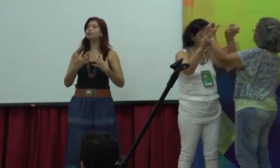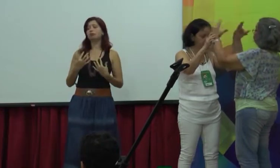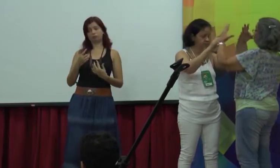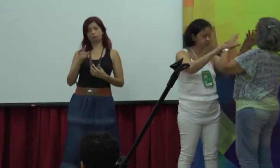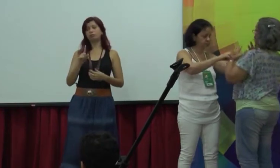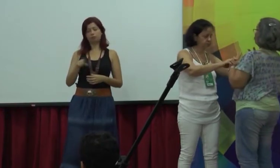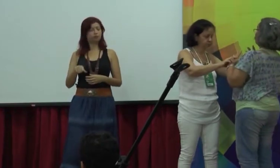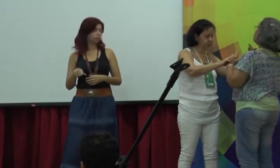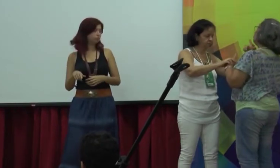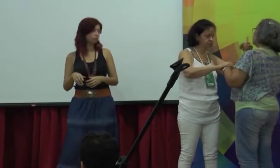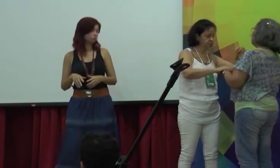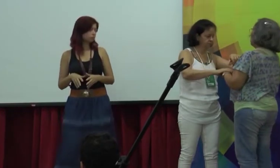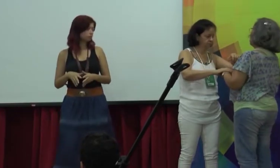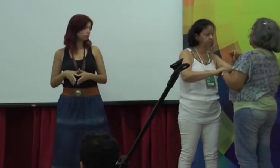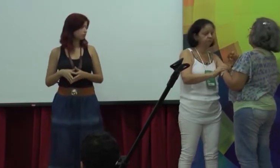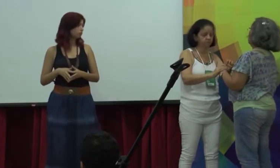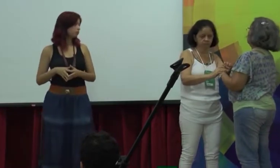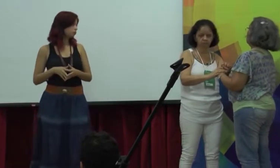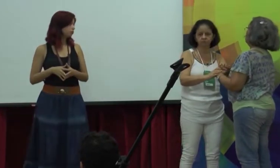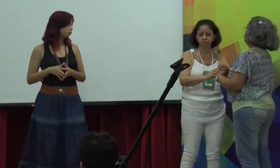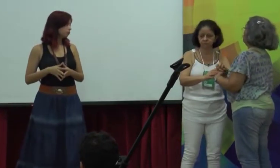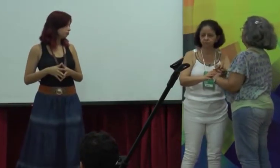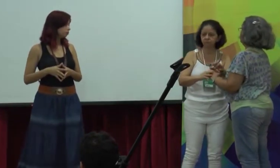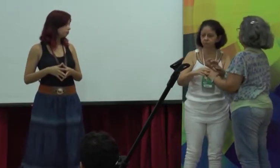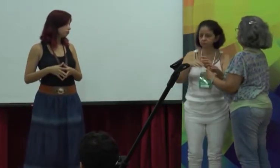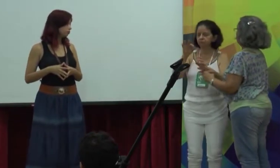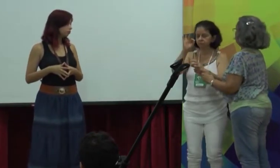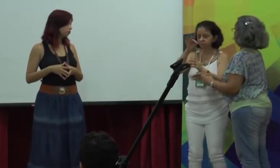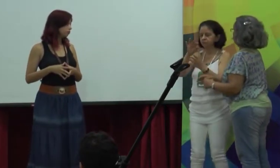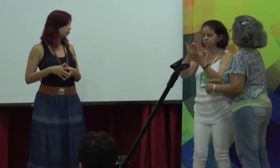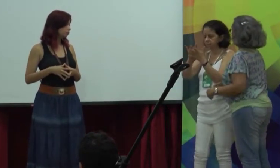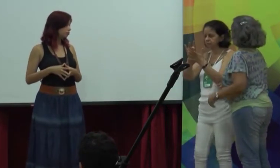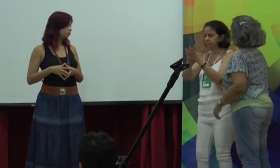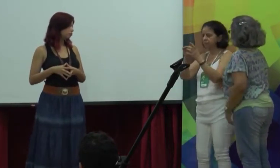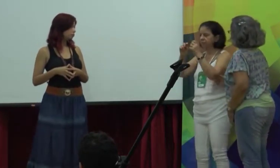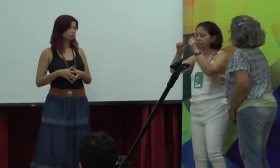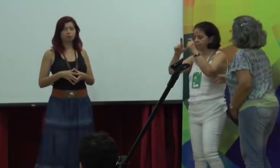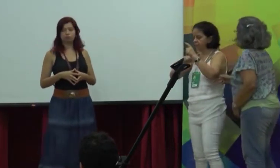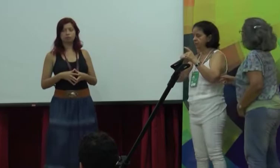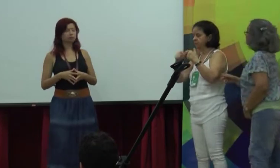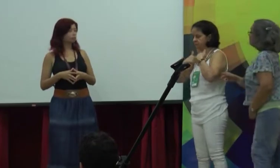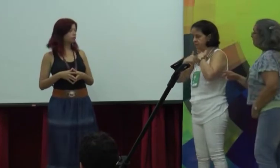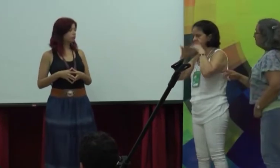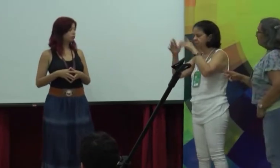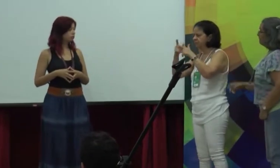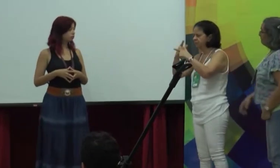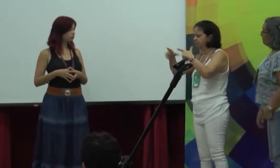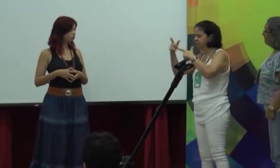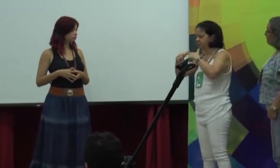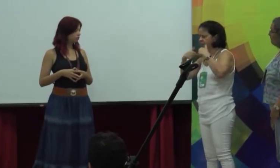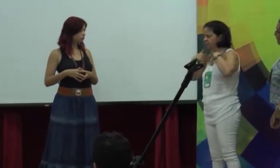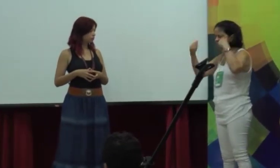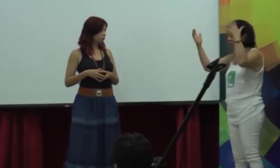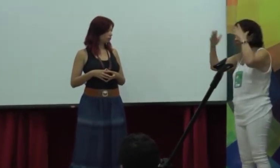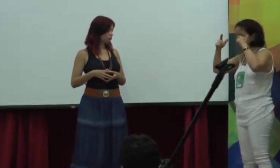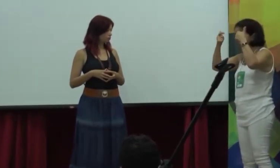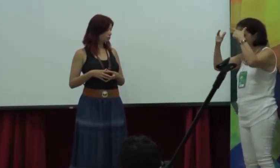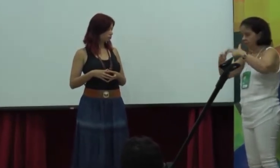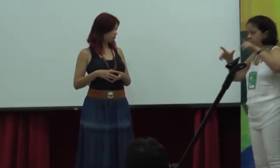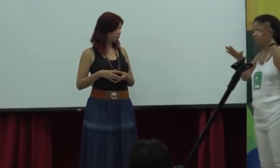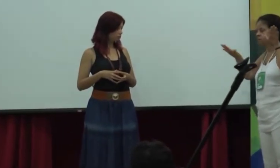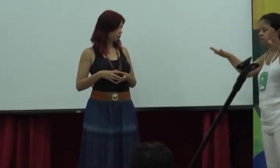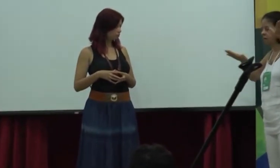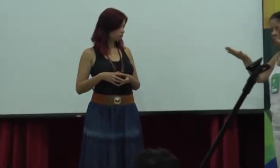para tanto o espírito, assim como o remédio de homeopatia. Certo? Obrigada. O